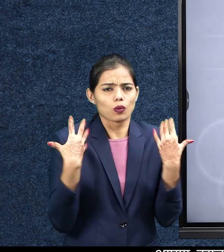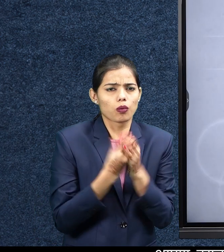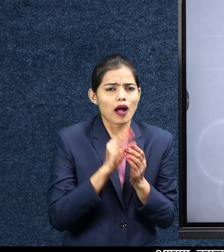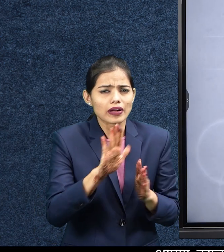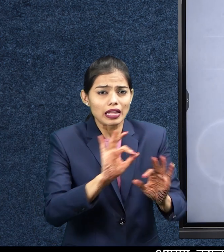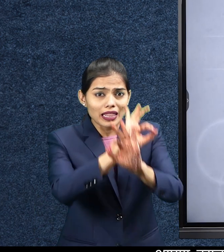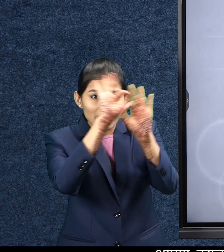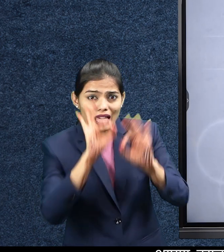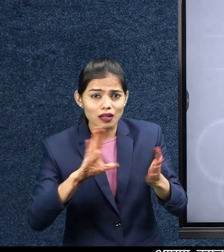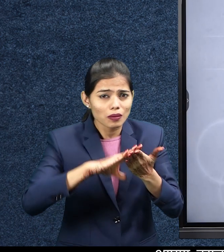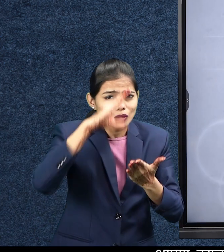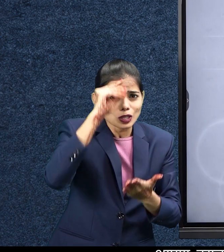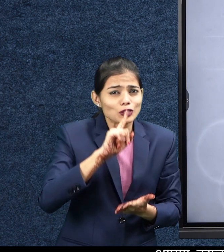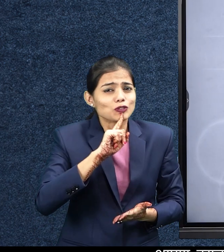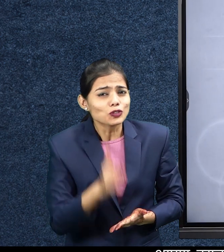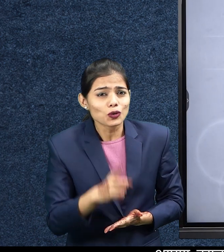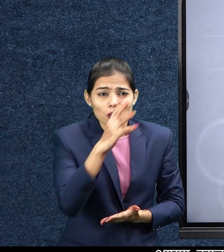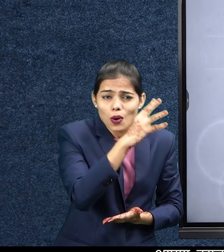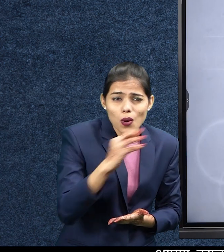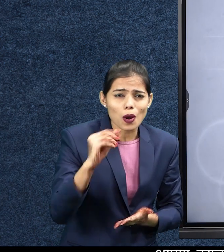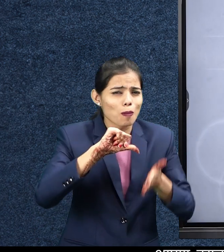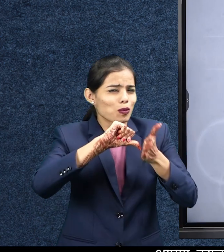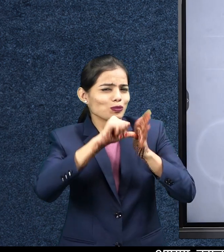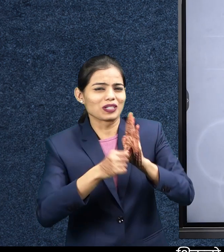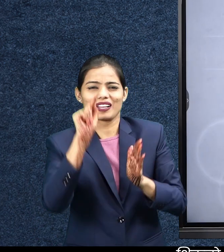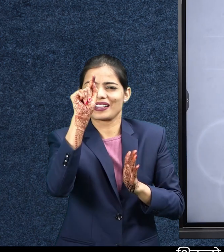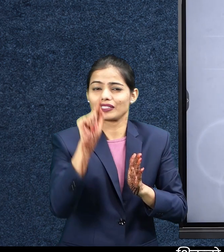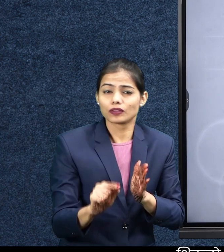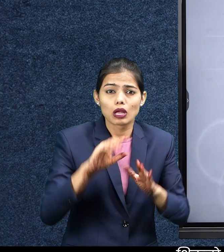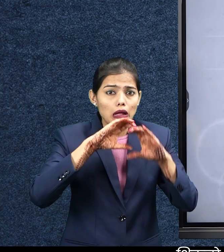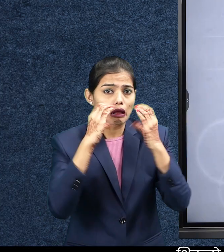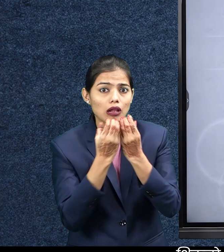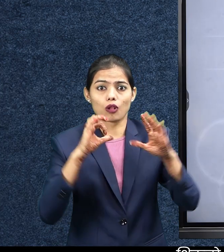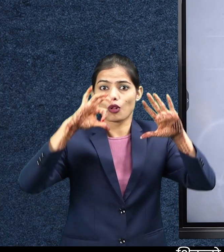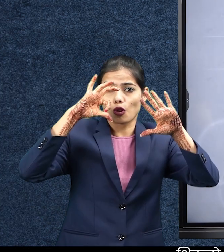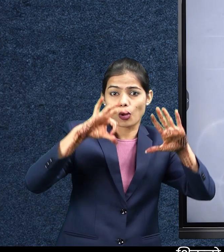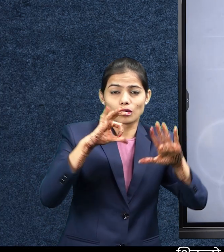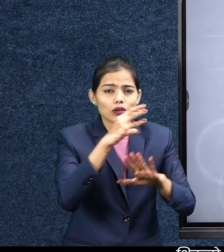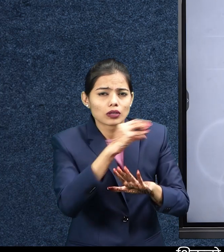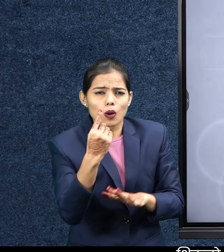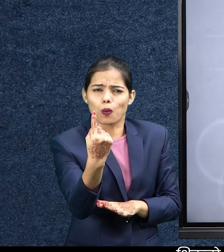आपण इयत्ता 9वी मध्ये निश्चित आणि अशक्य घटना आधीच शिकलो आहोत आणि पुन्हा एकदा आम्ही त्या आठवू.